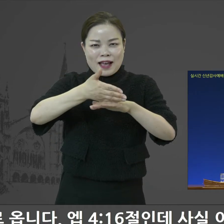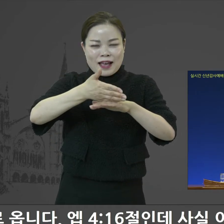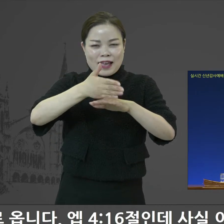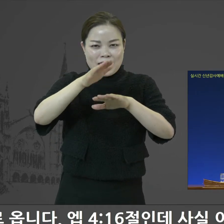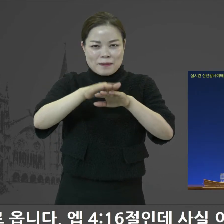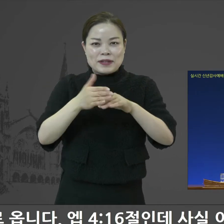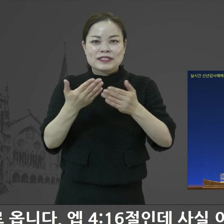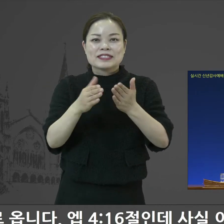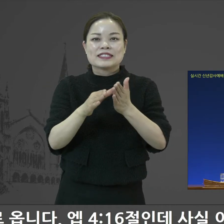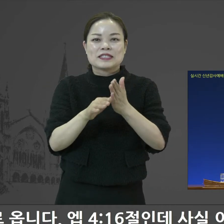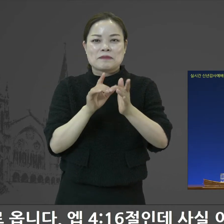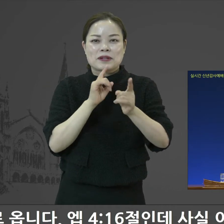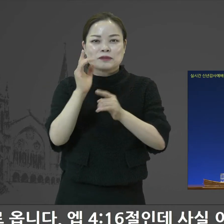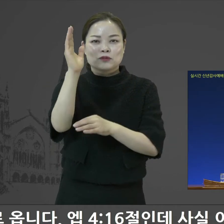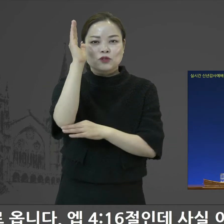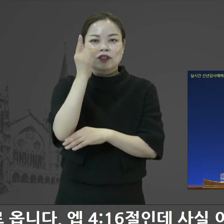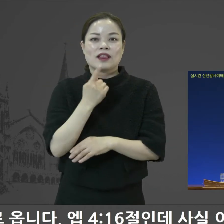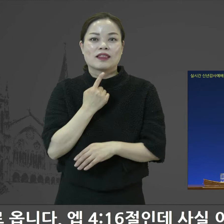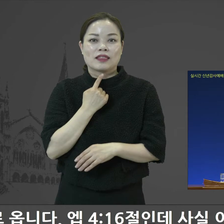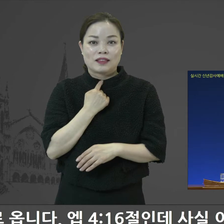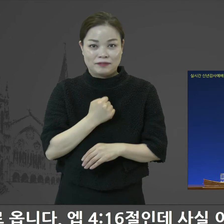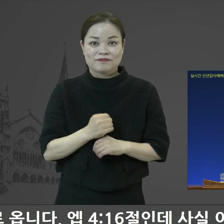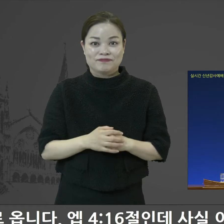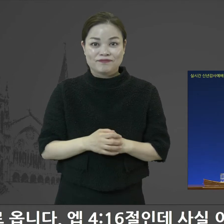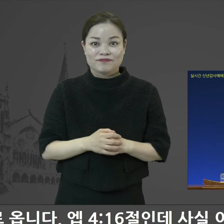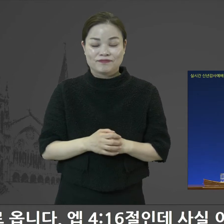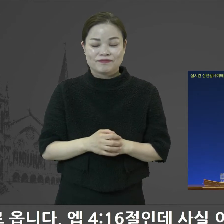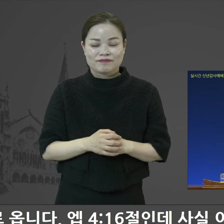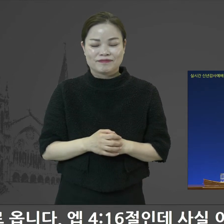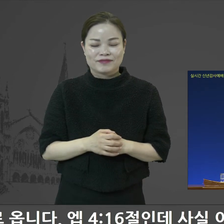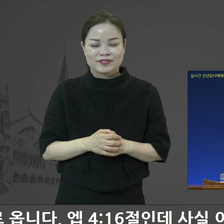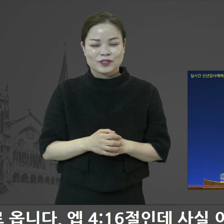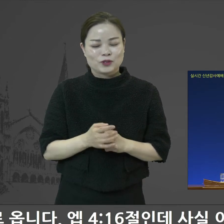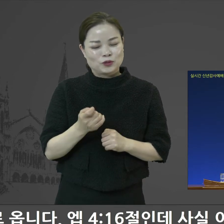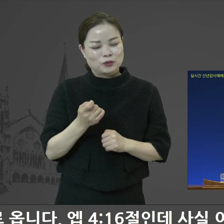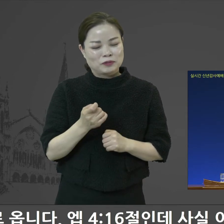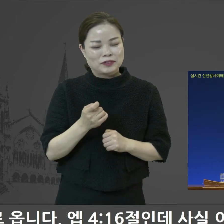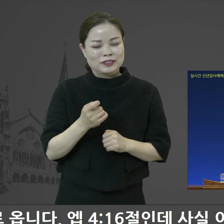예배 드릴 때 이 말씀으로 설교했습니다. 그러니까 얼마 안 됐죠.